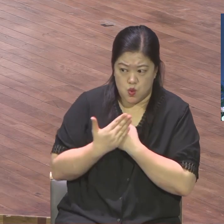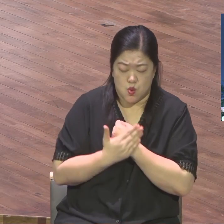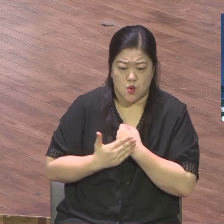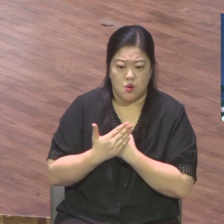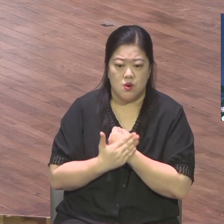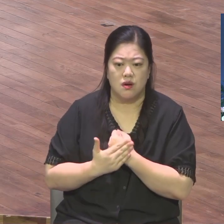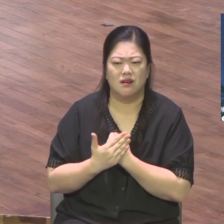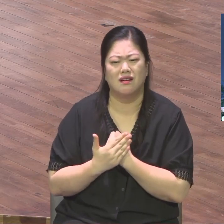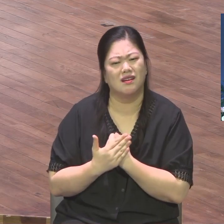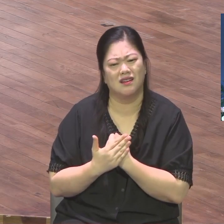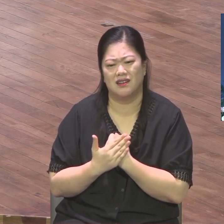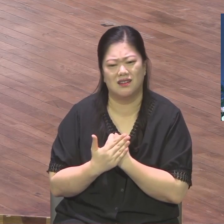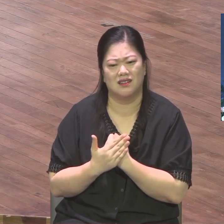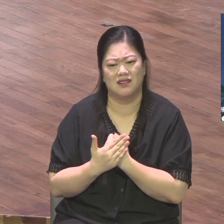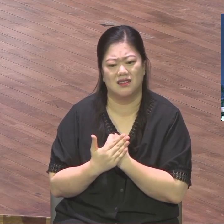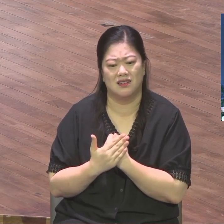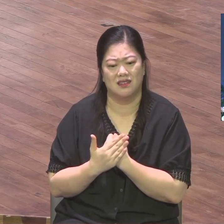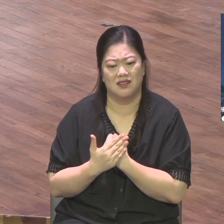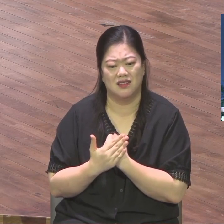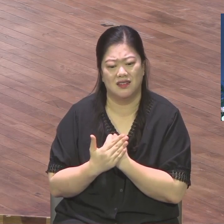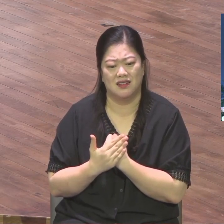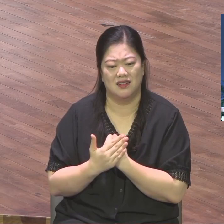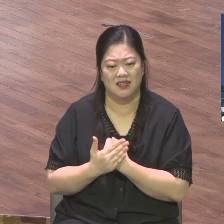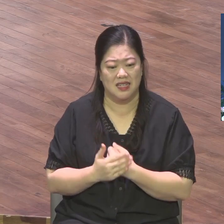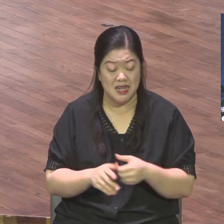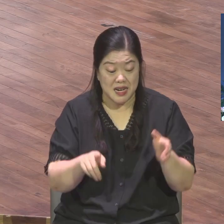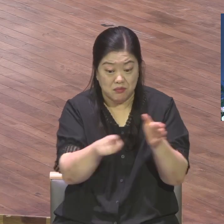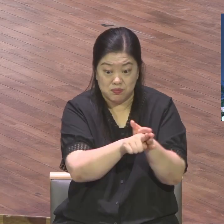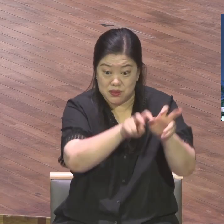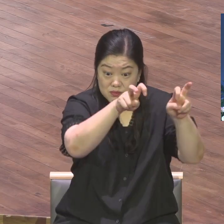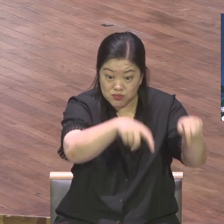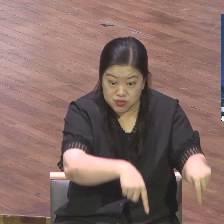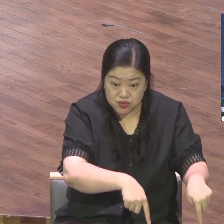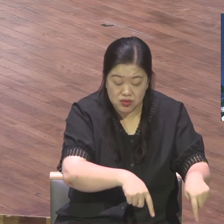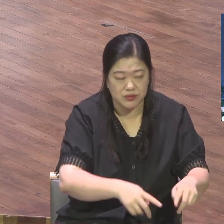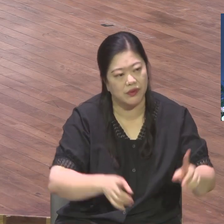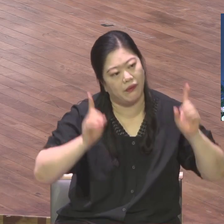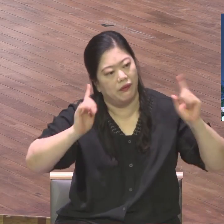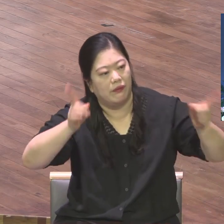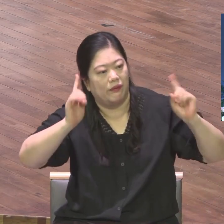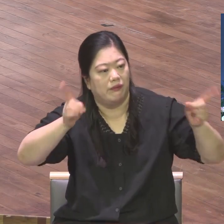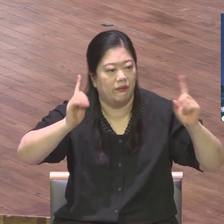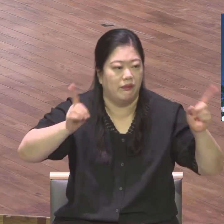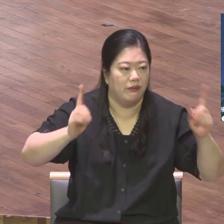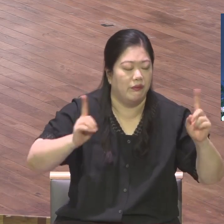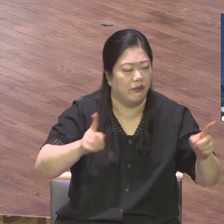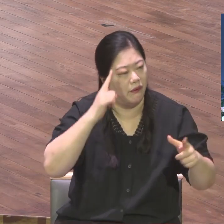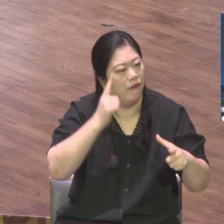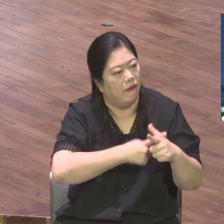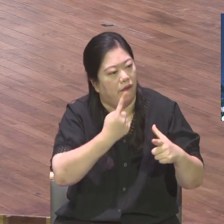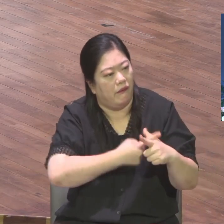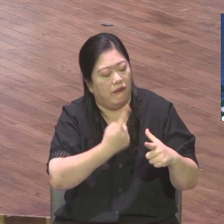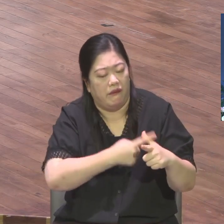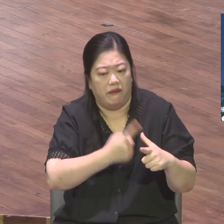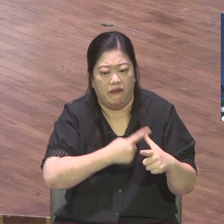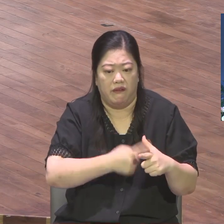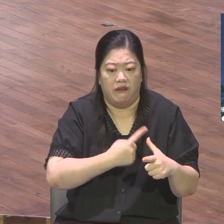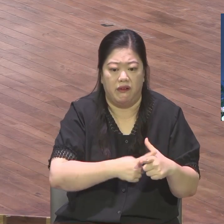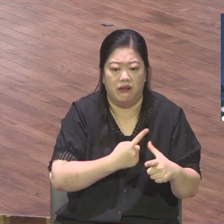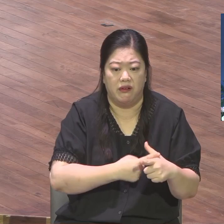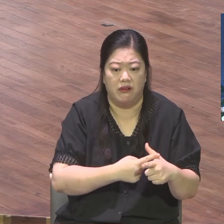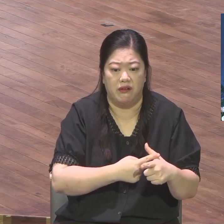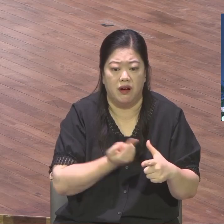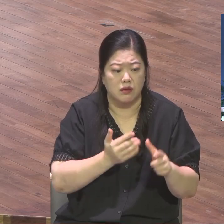교회를 그렇게 불신자보다 더 못한 삶으로 그런 생각으로 그런 자세로 살면 안 돼요. 여러분 믿는